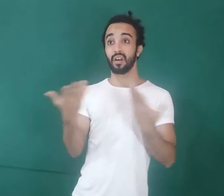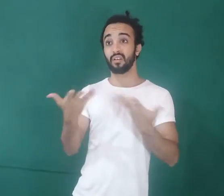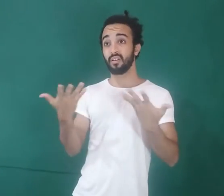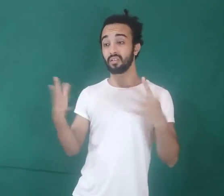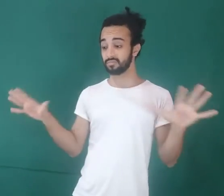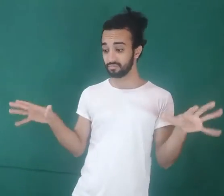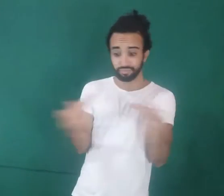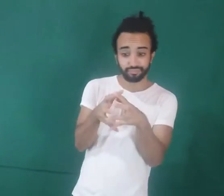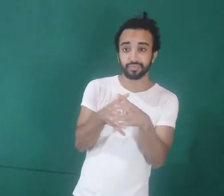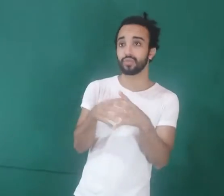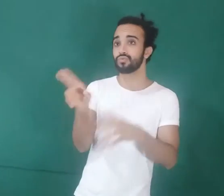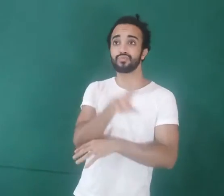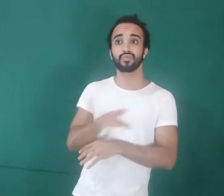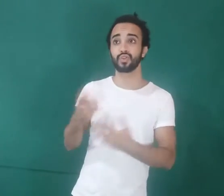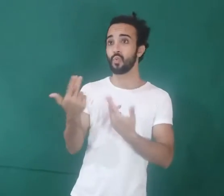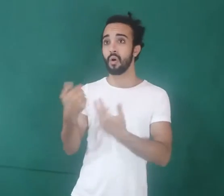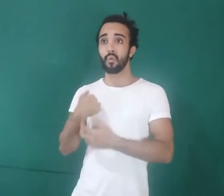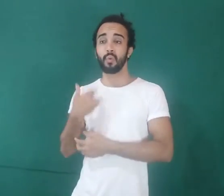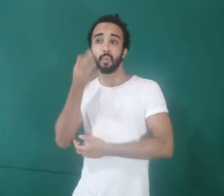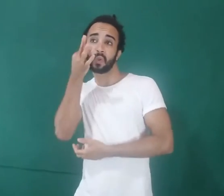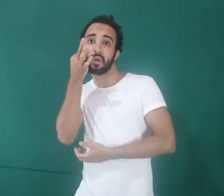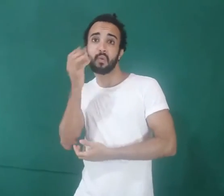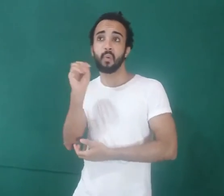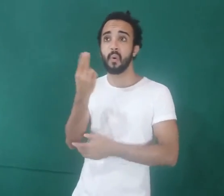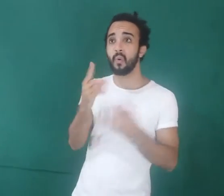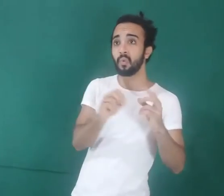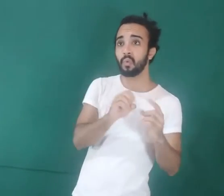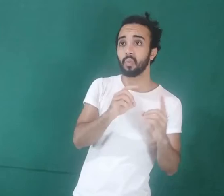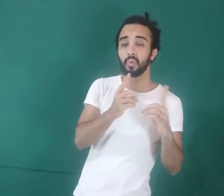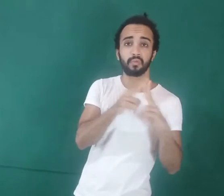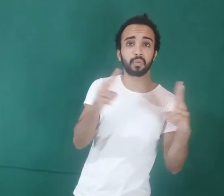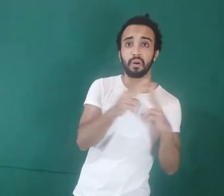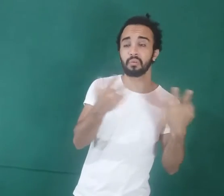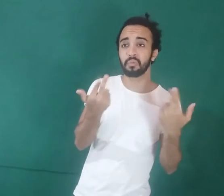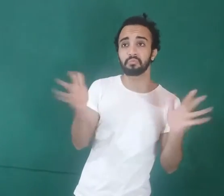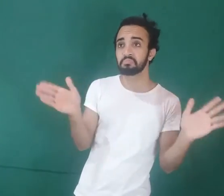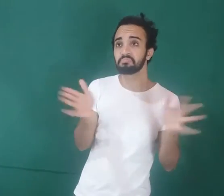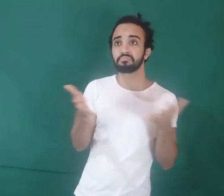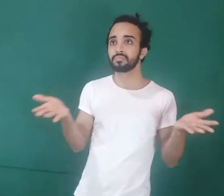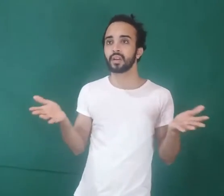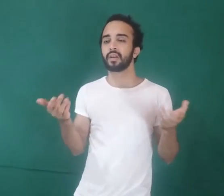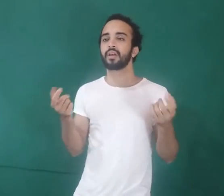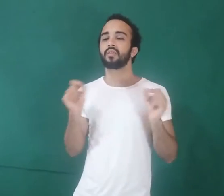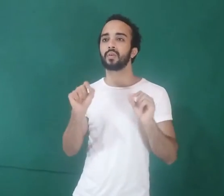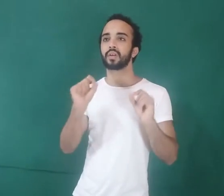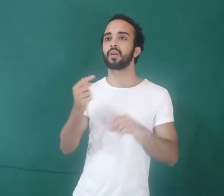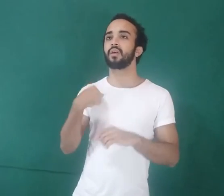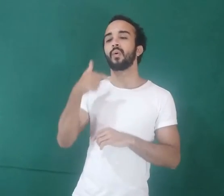relações sociais nesse mundo aqui real. Outro dia eu estava vendo até uma live de Otto, e tava Otto assim, bebendo e tal,